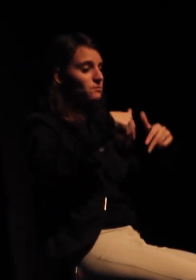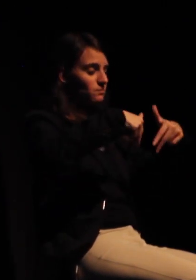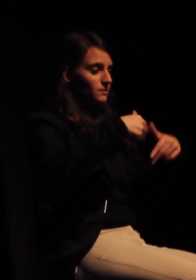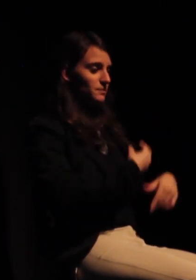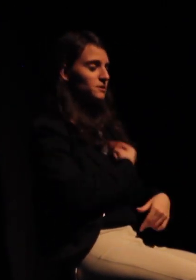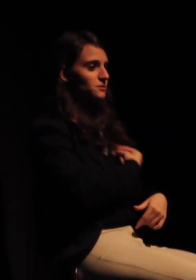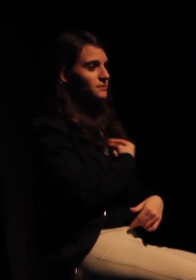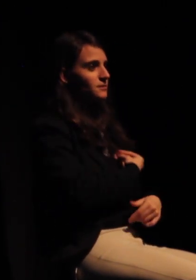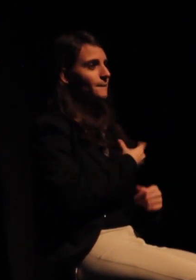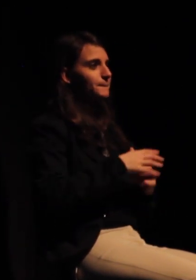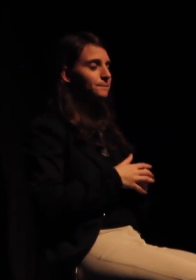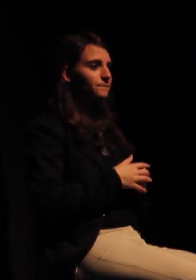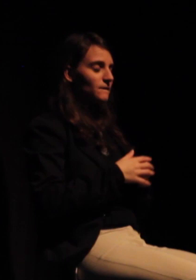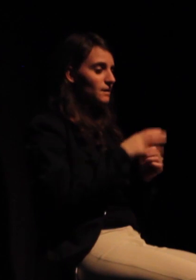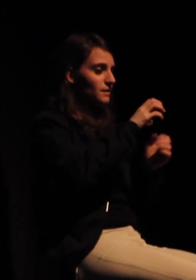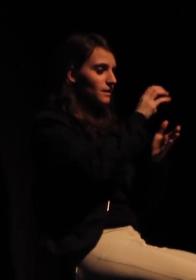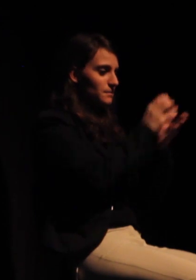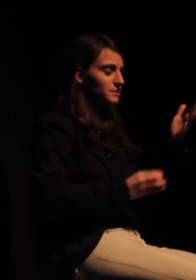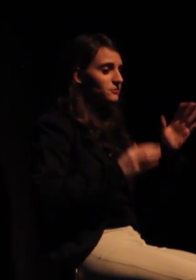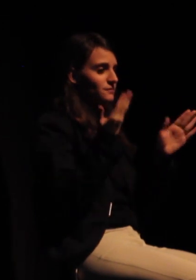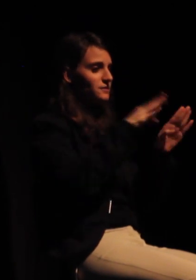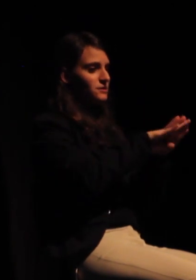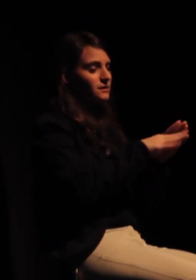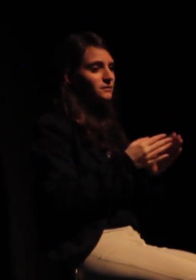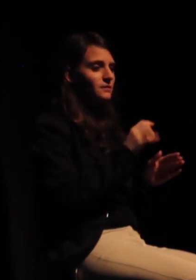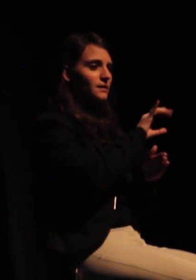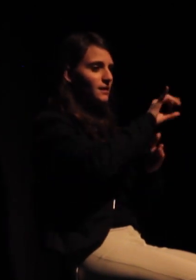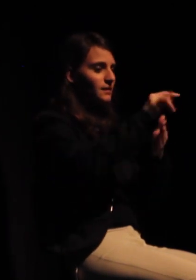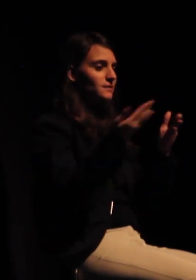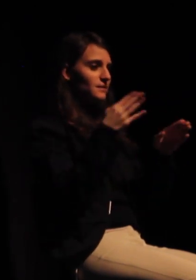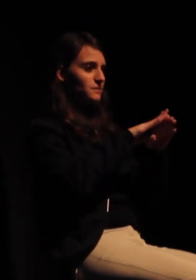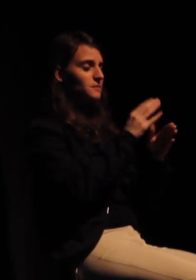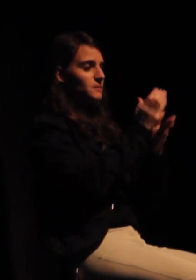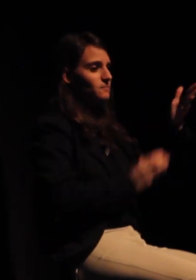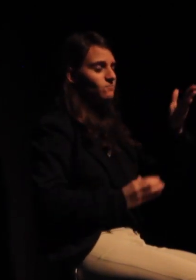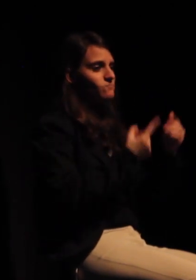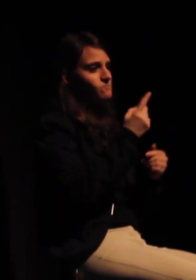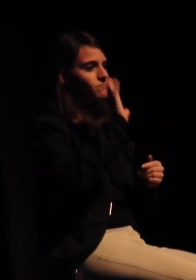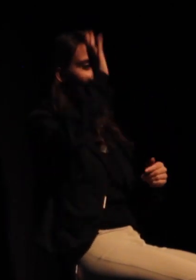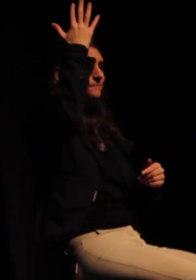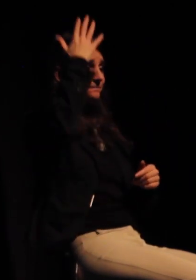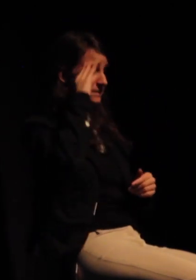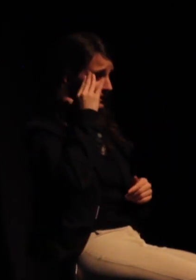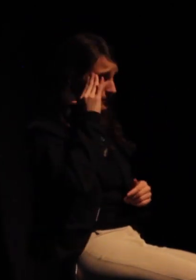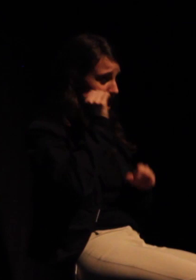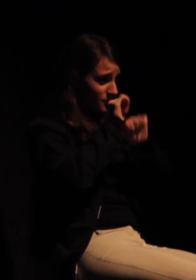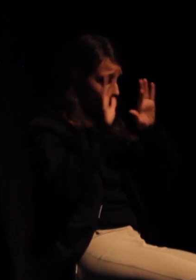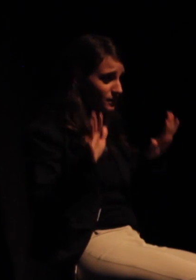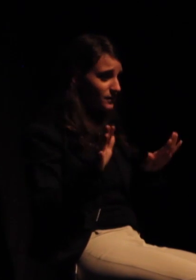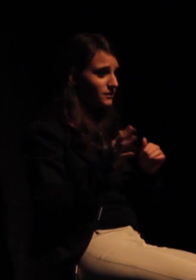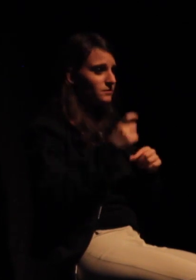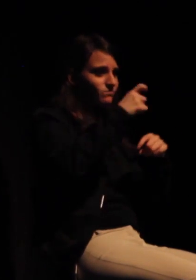são capítulos fechados. Cada capítulo é uma situação, entende? Do